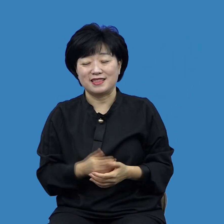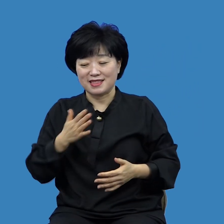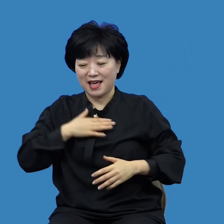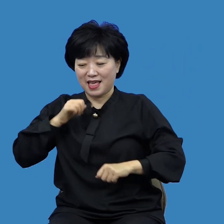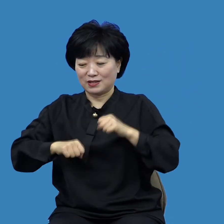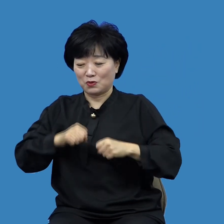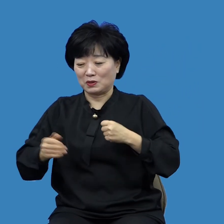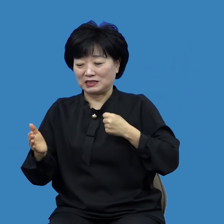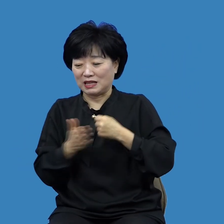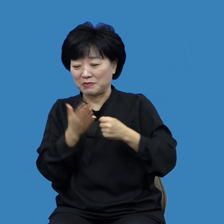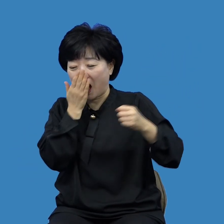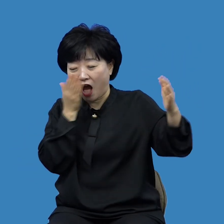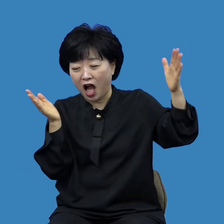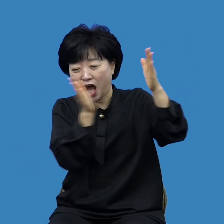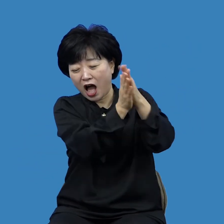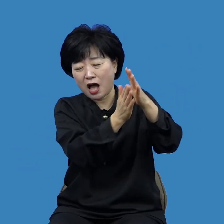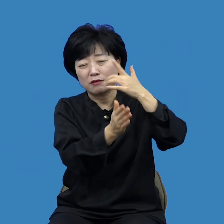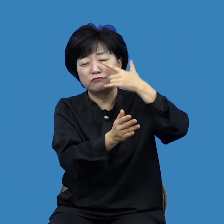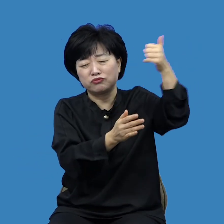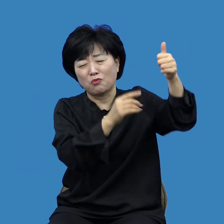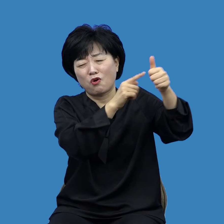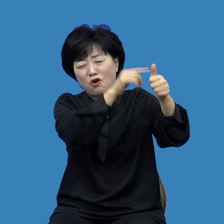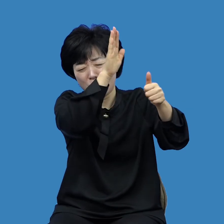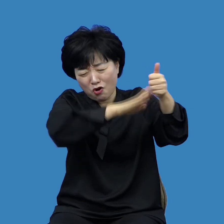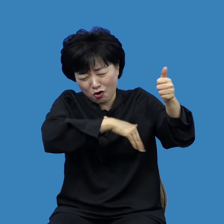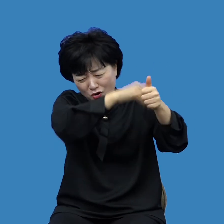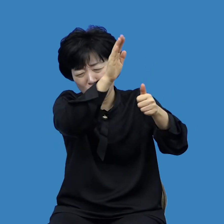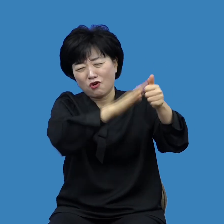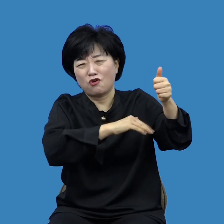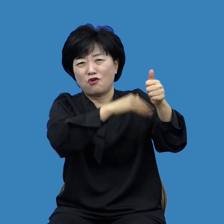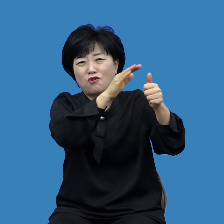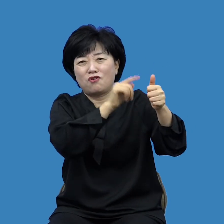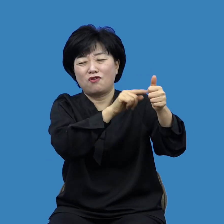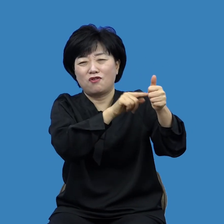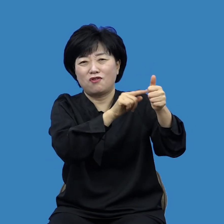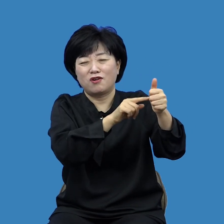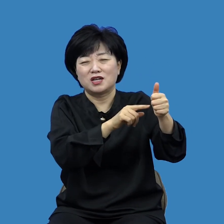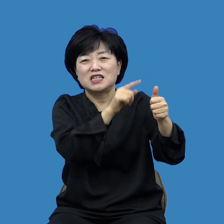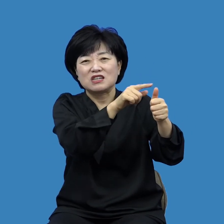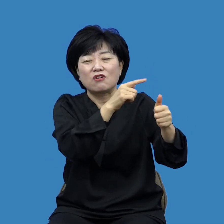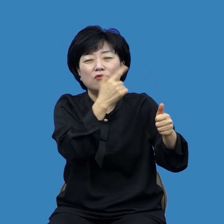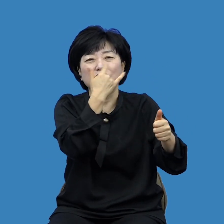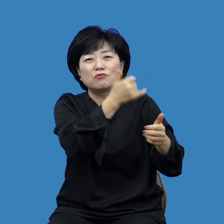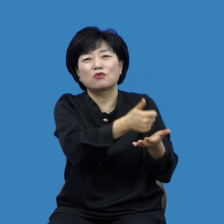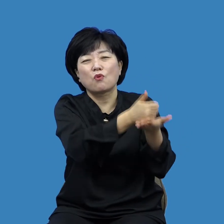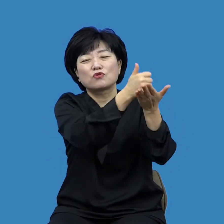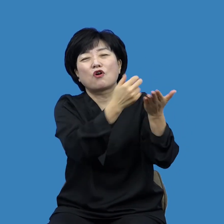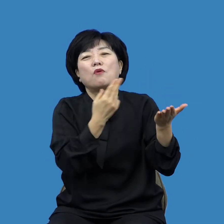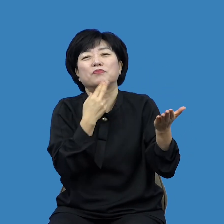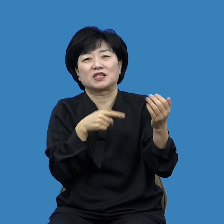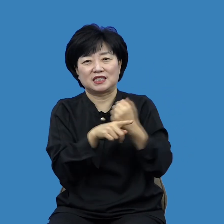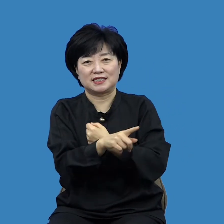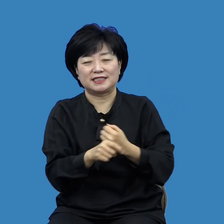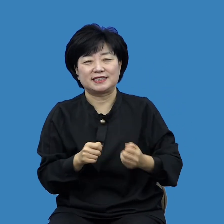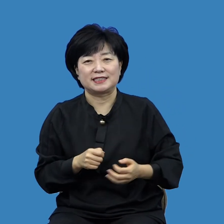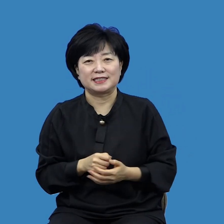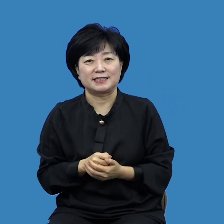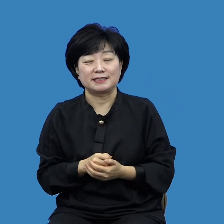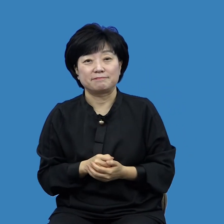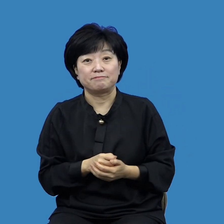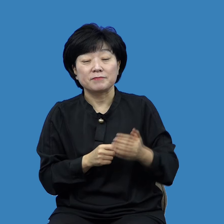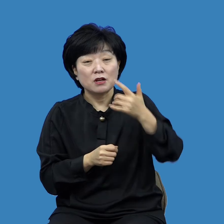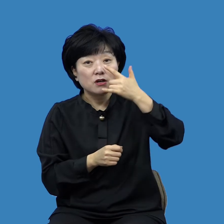우리가 이 부모 욕먹이게 하면 아이고 부모 얼굴에 먹칠해 이러잖아. 이게 공경 안 하는 거라는 거야. 그래서 공경하는 것은